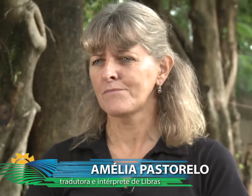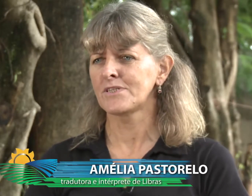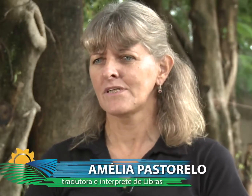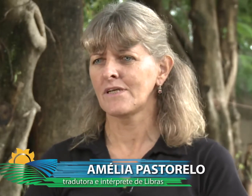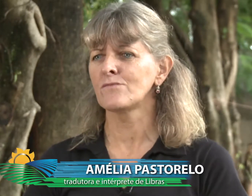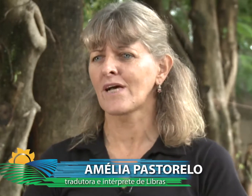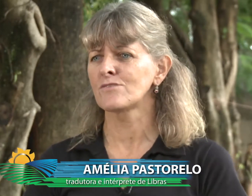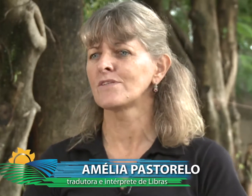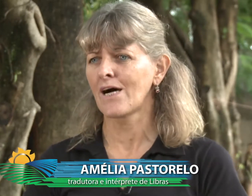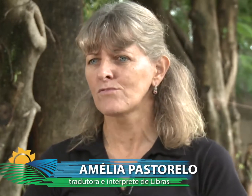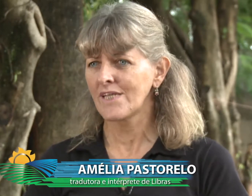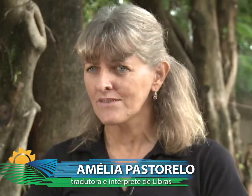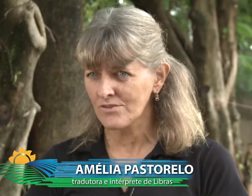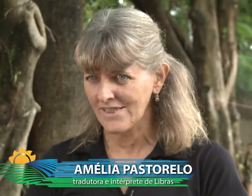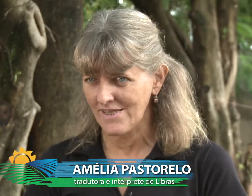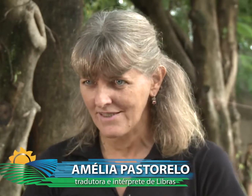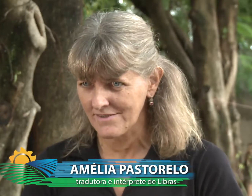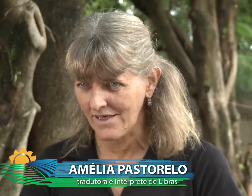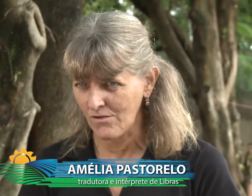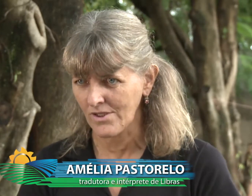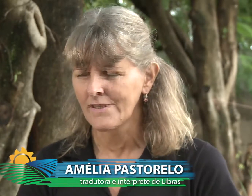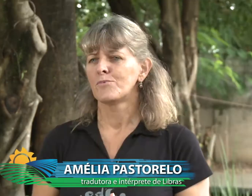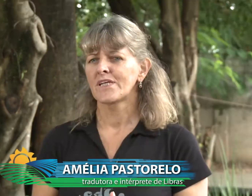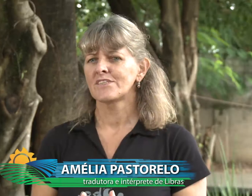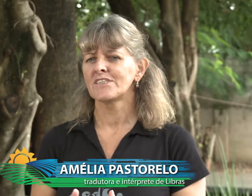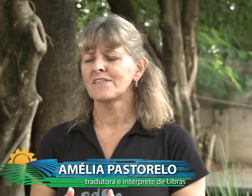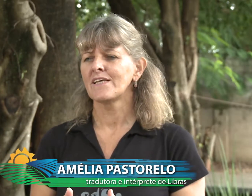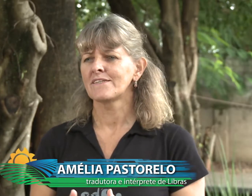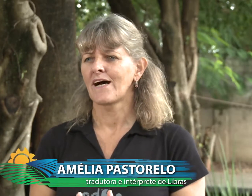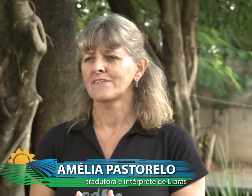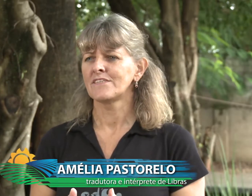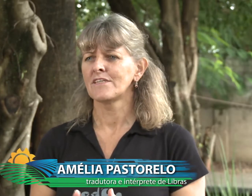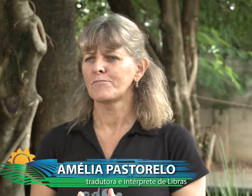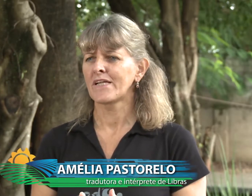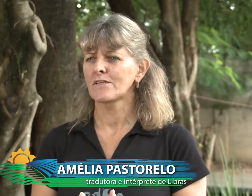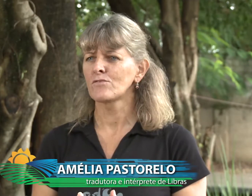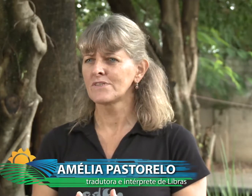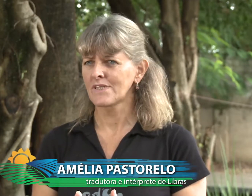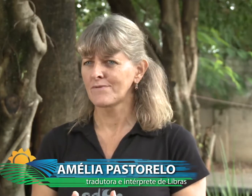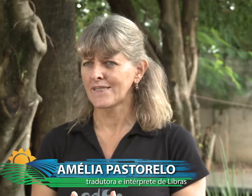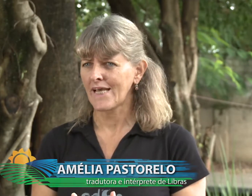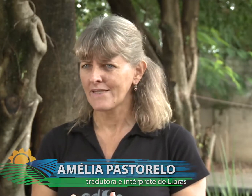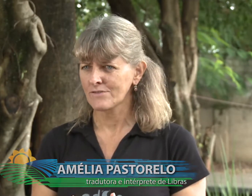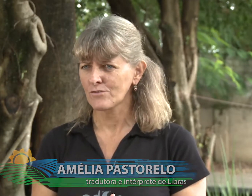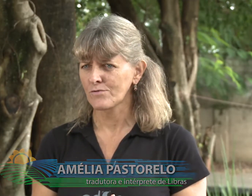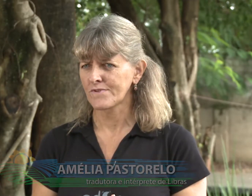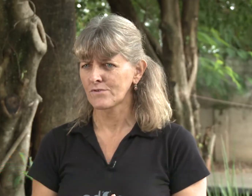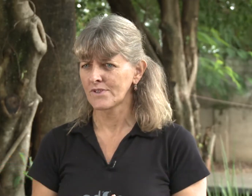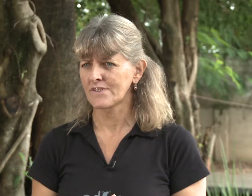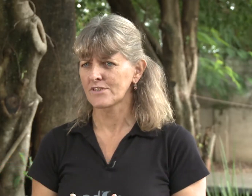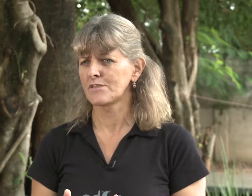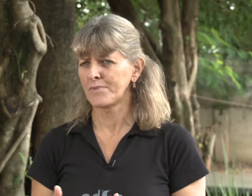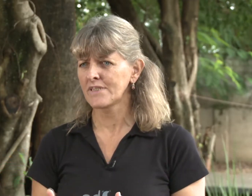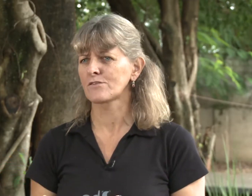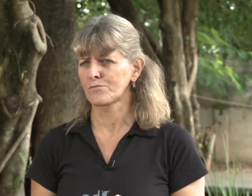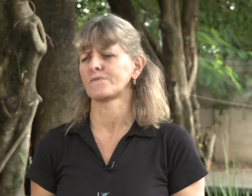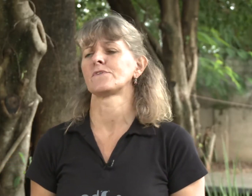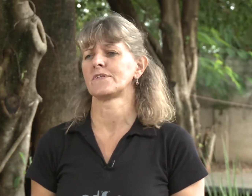intérprete educacional dentro da sala de aula. Porque a gente tem que estar, a gente interpreta todas as matérias que os professores, as disciplinas que os professores